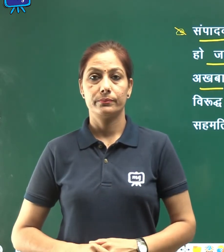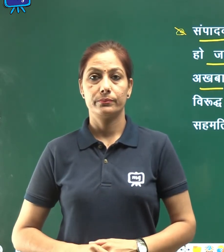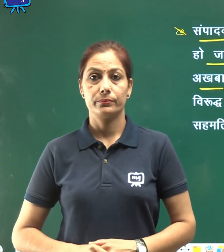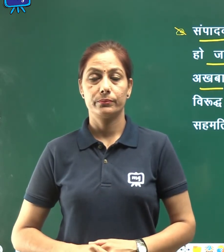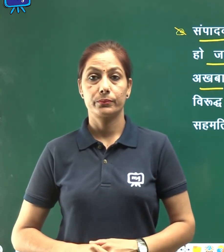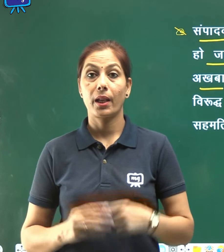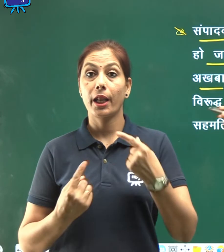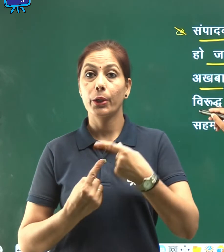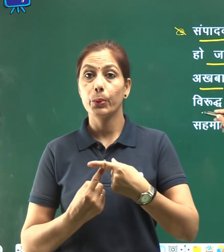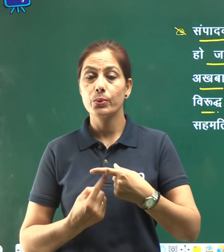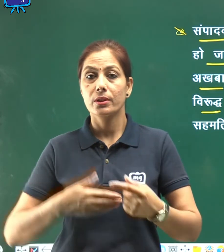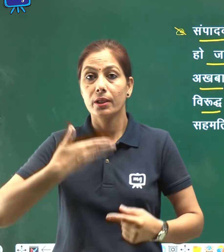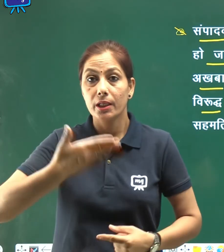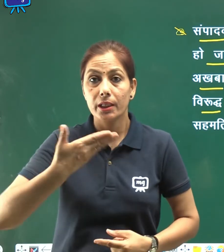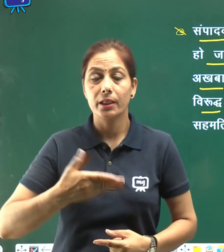ट्यूशन के विरुद्ध